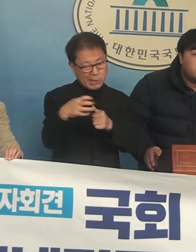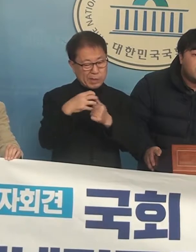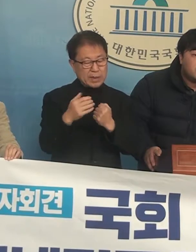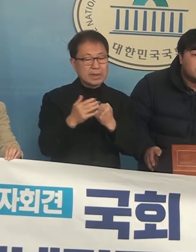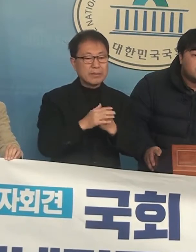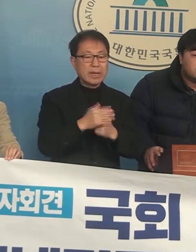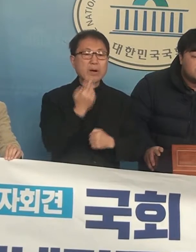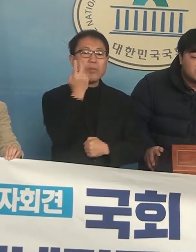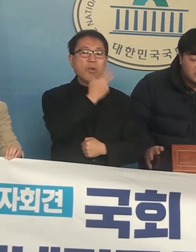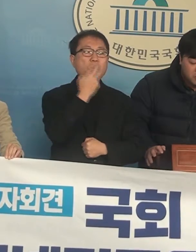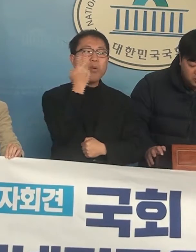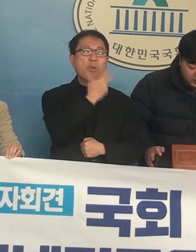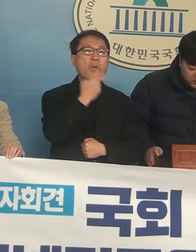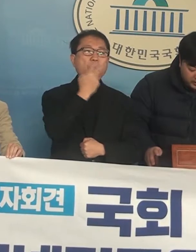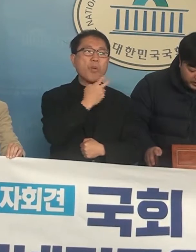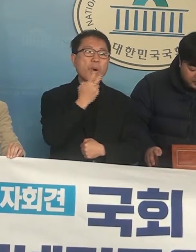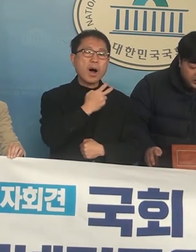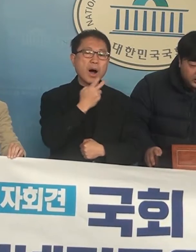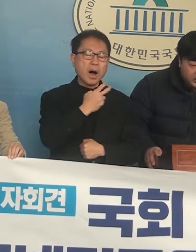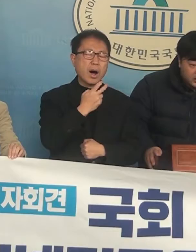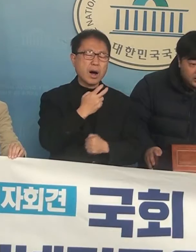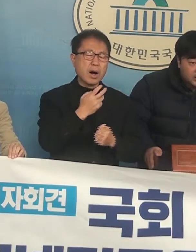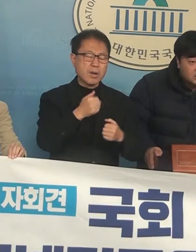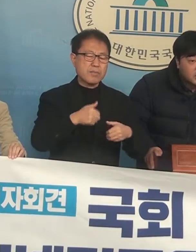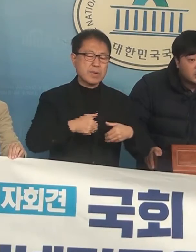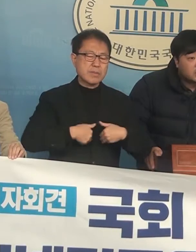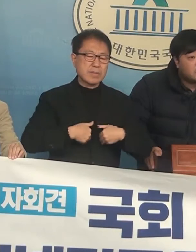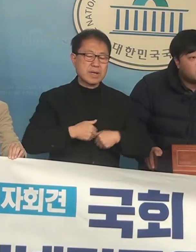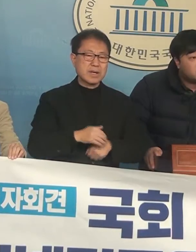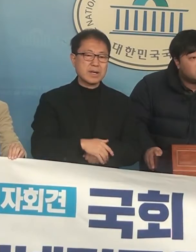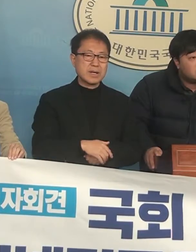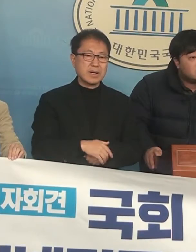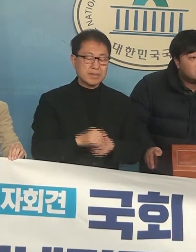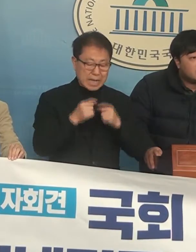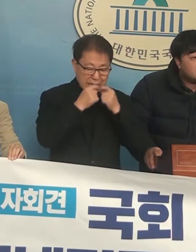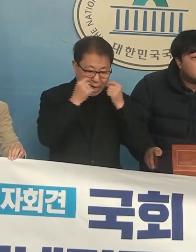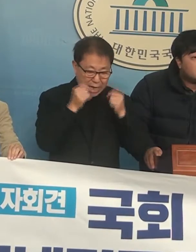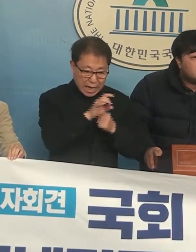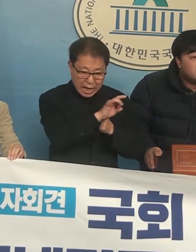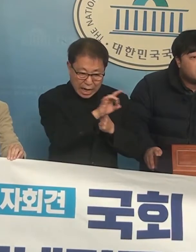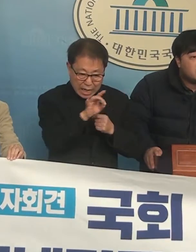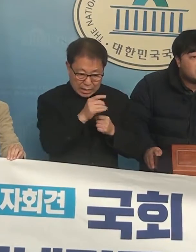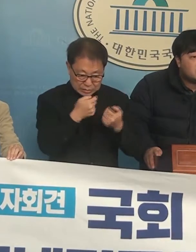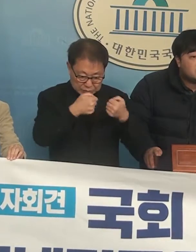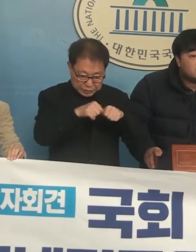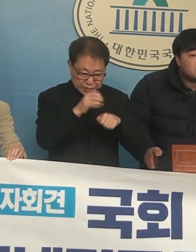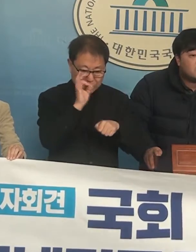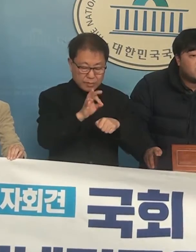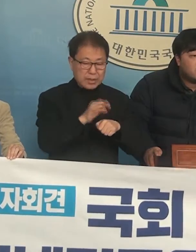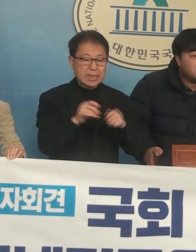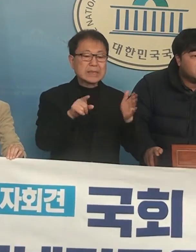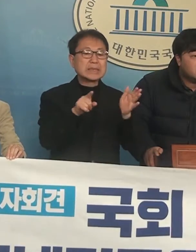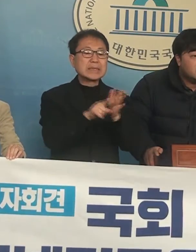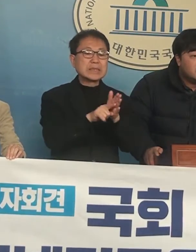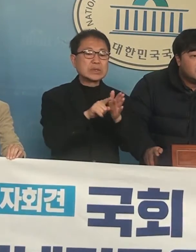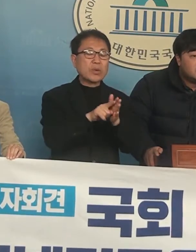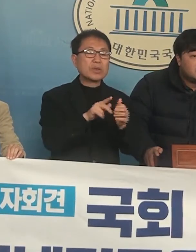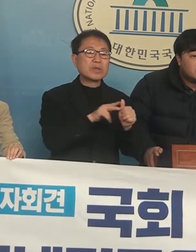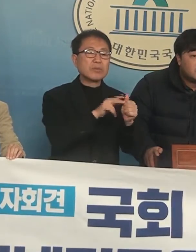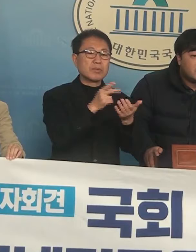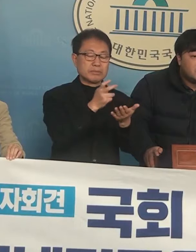그 보호가 더욱 두텁게 보호가 되어야 합니다. 하지만 개별 규정들을 상세히 살펴보면은